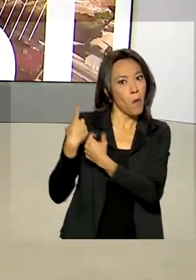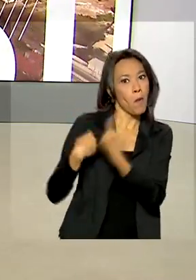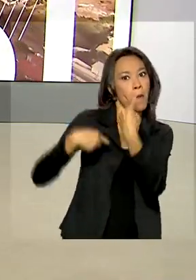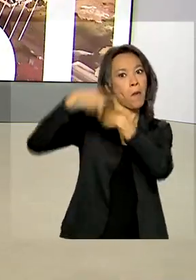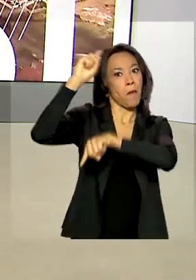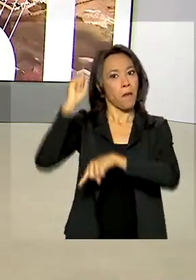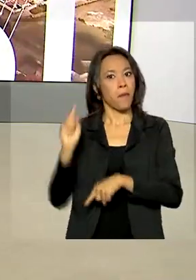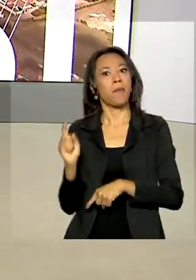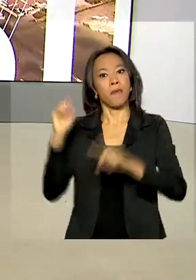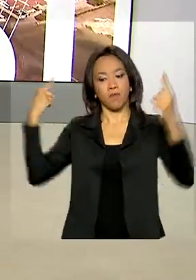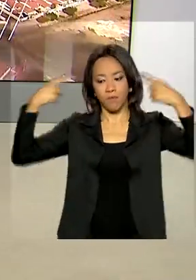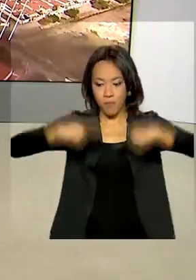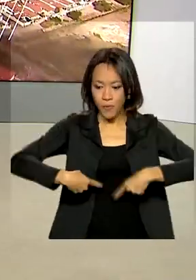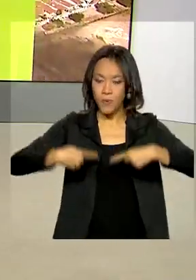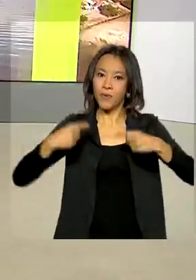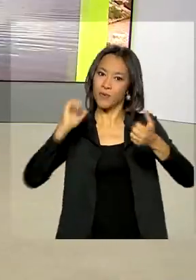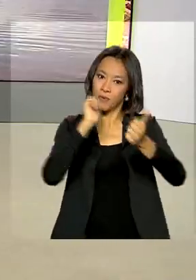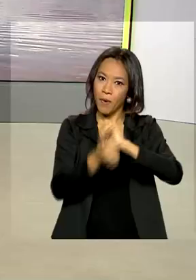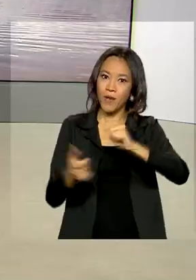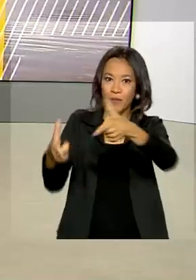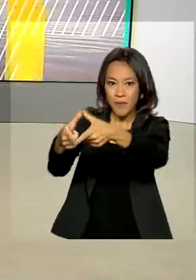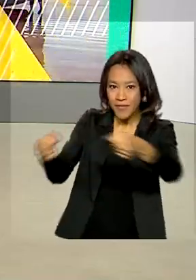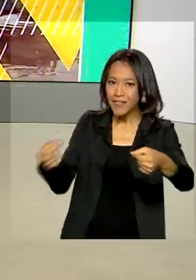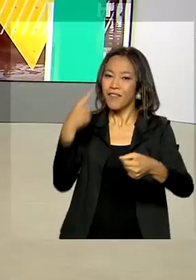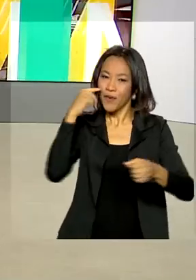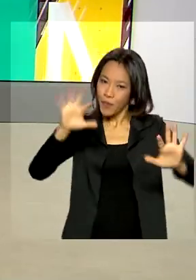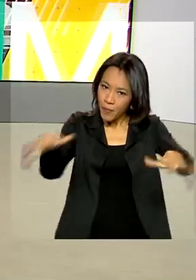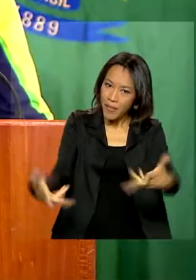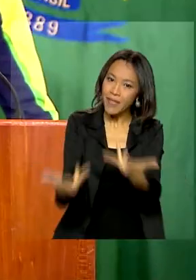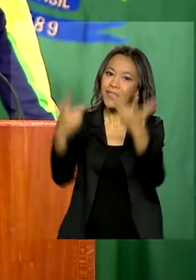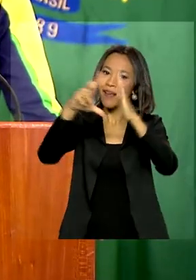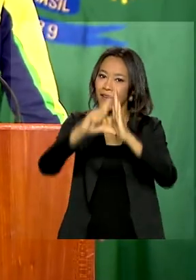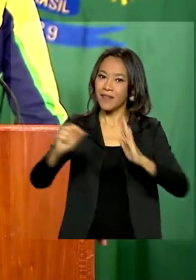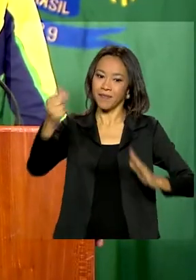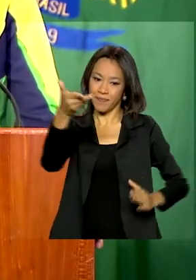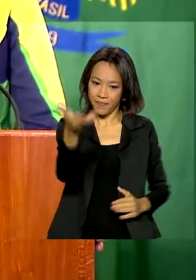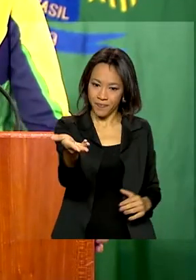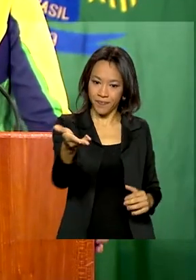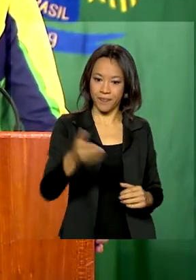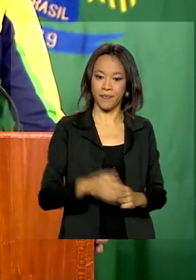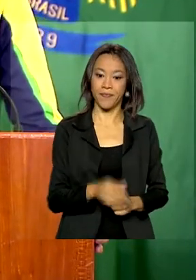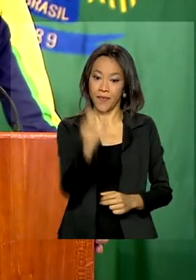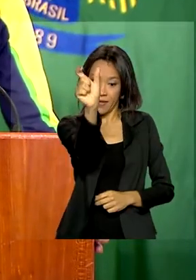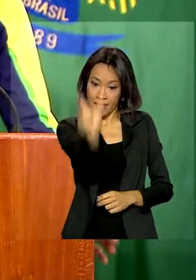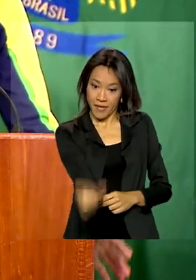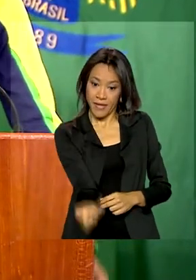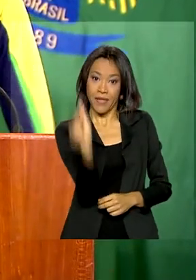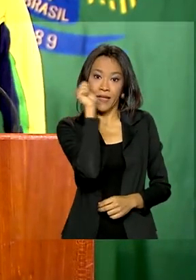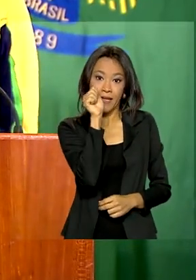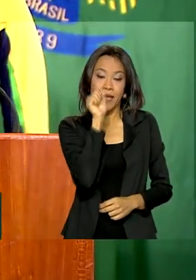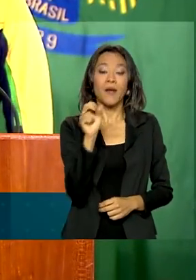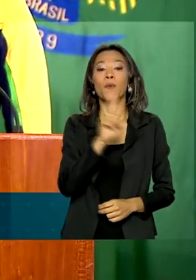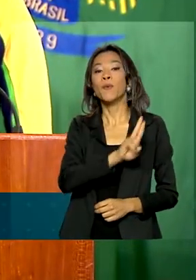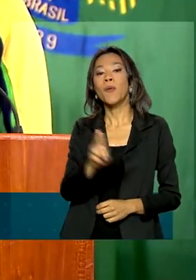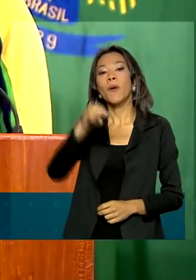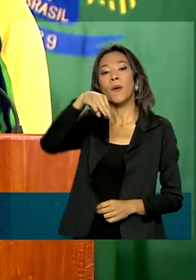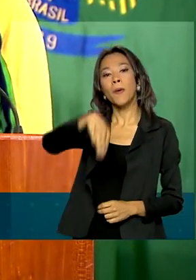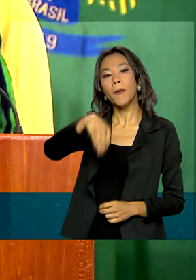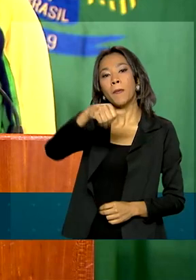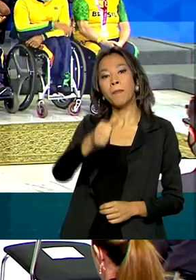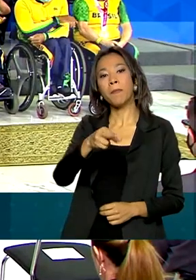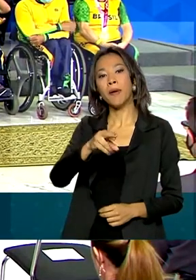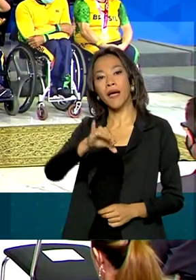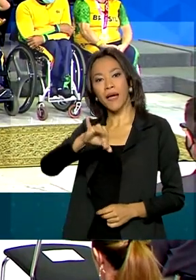Jogos, foram homenageados no Palácio do Planalto. A medalhista paralímpica Maria Carolina Gomes